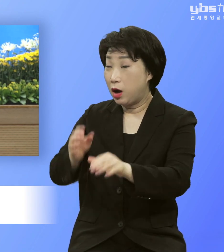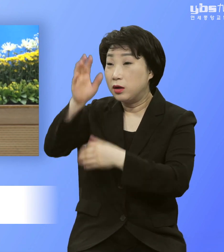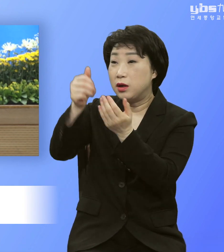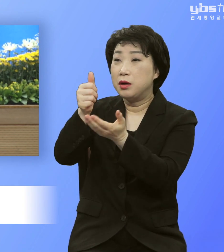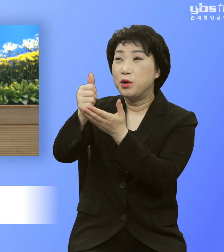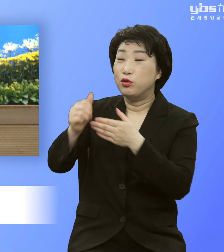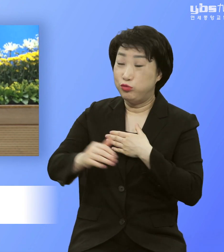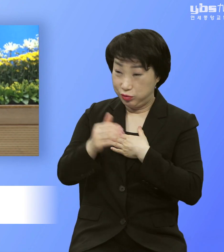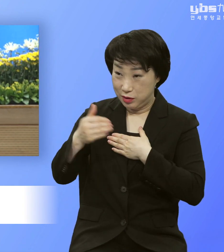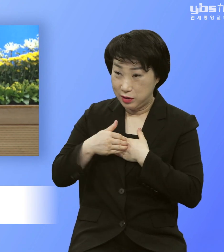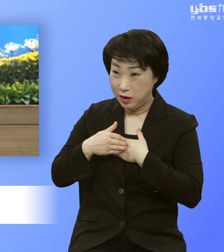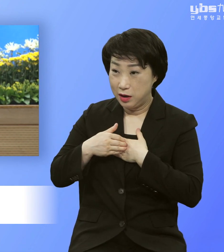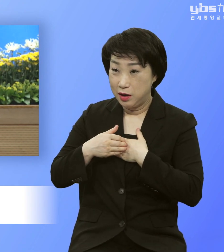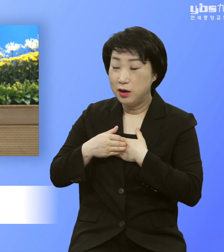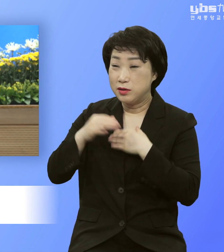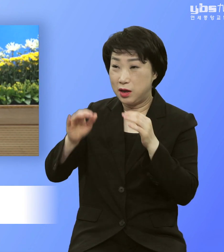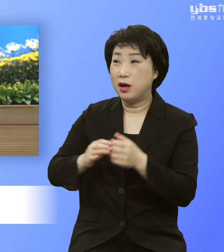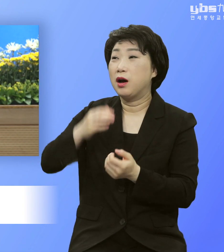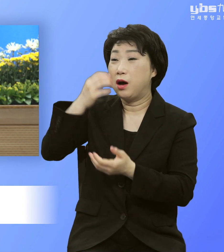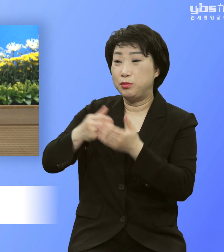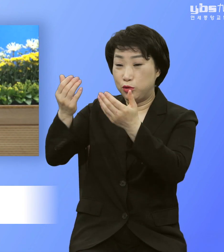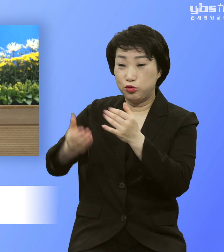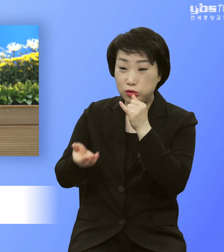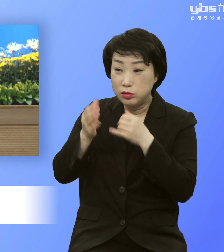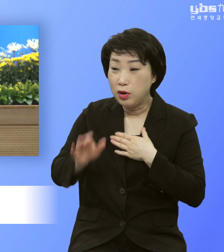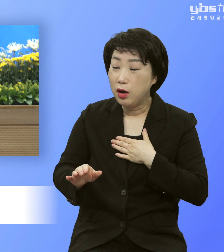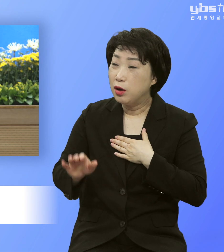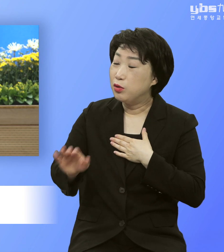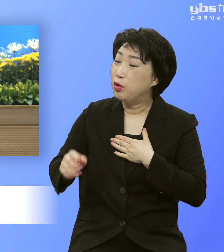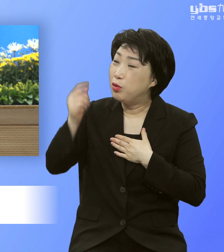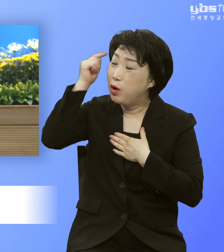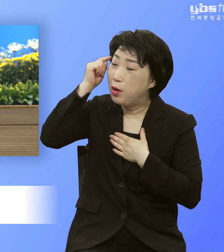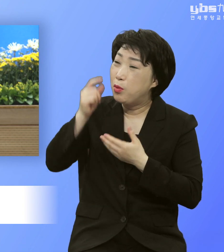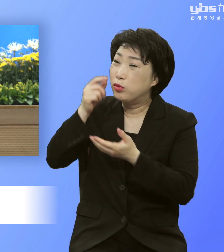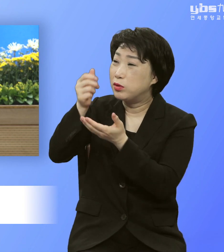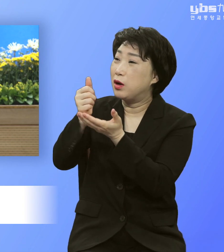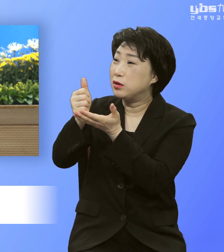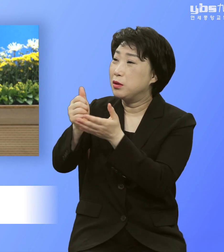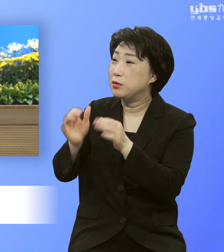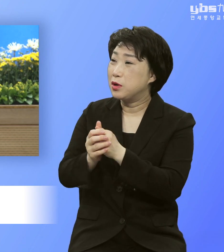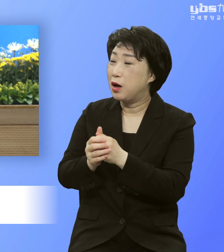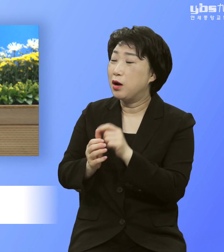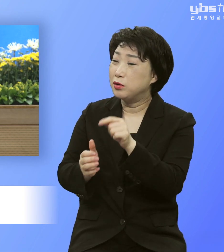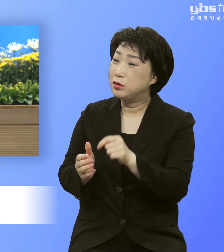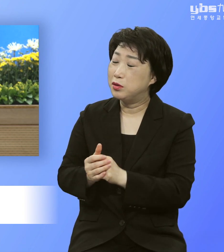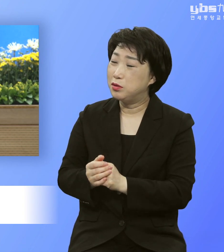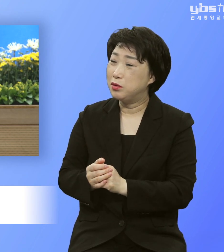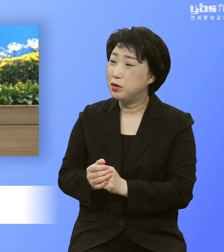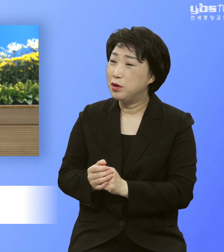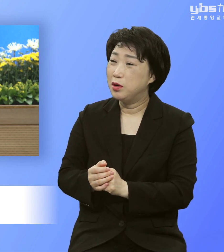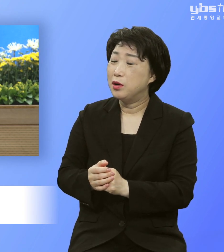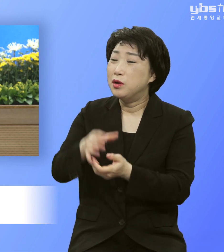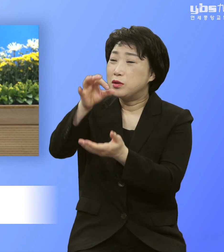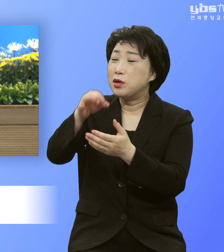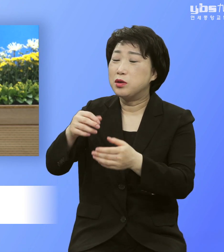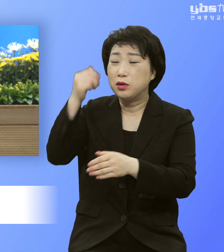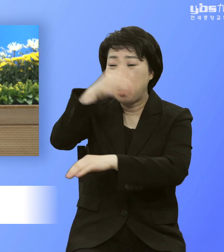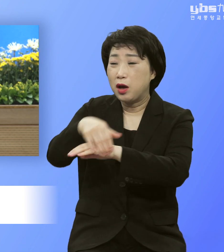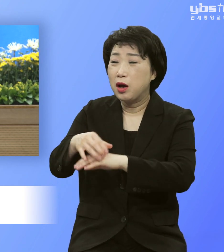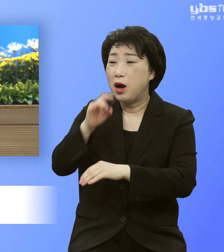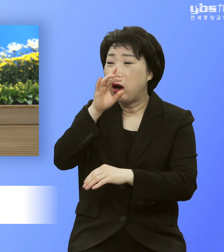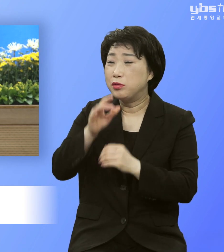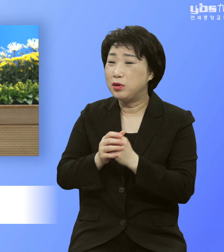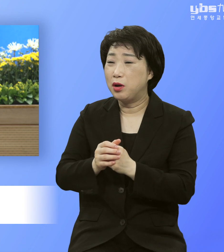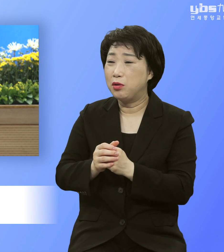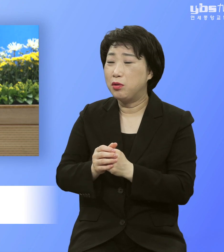하나님께서 하나님 앞에 감동된 것을 어찌 목사님이 자금 계획이, 재정 계획이 안 될